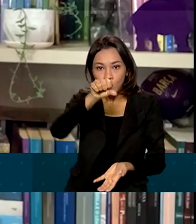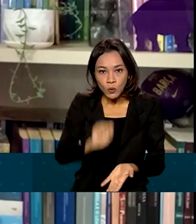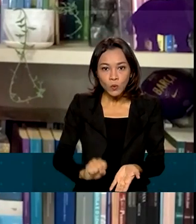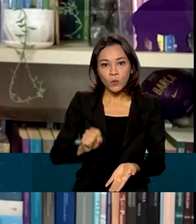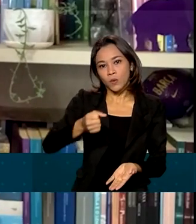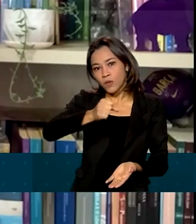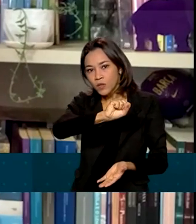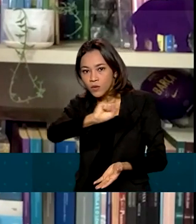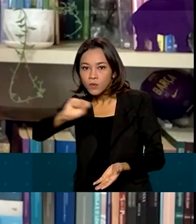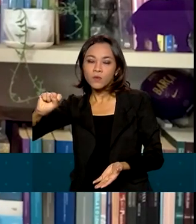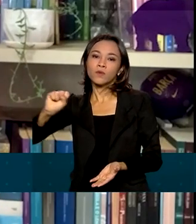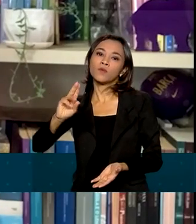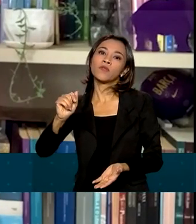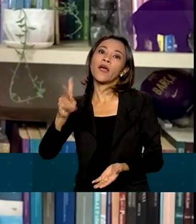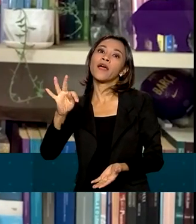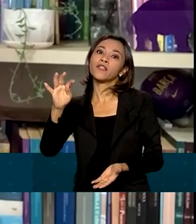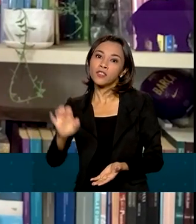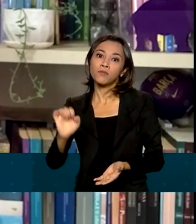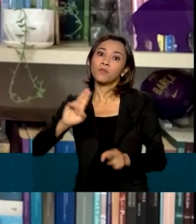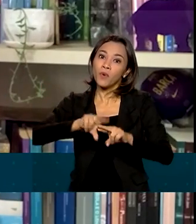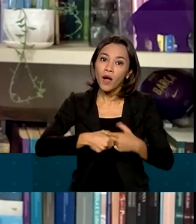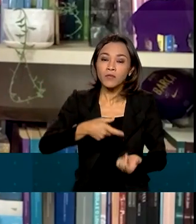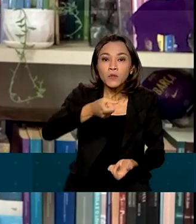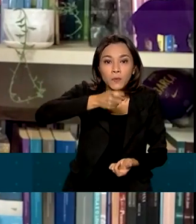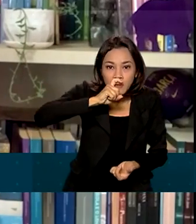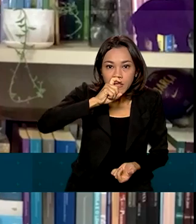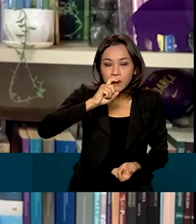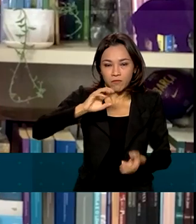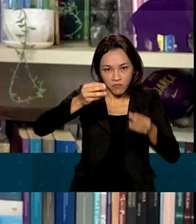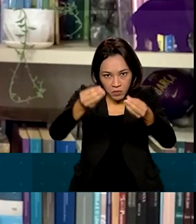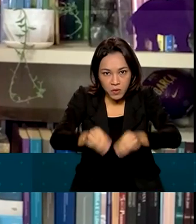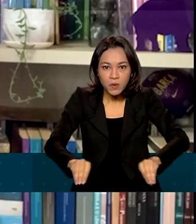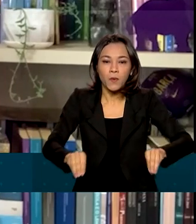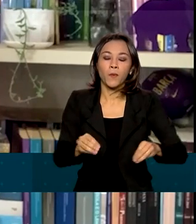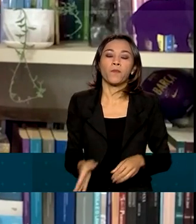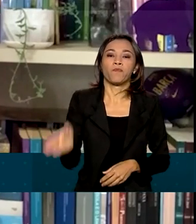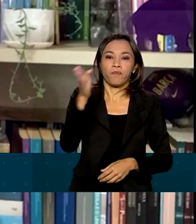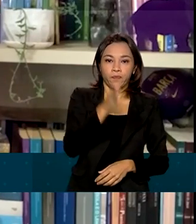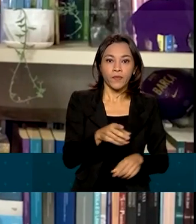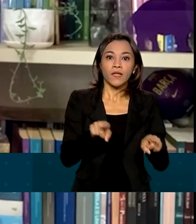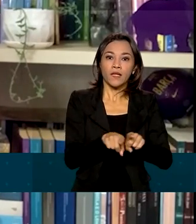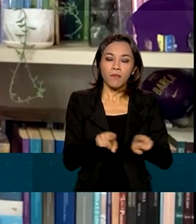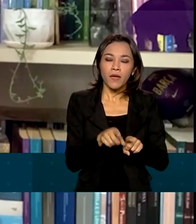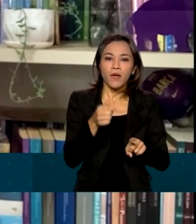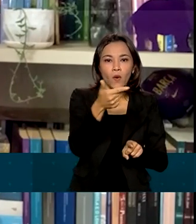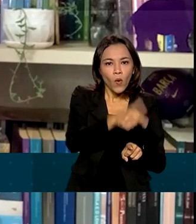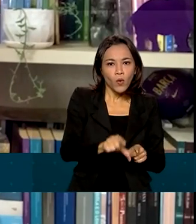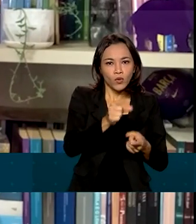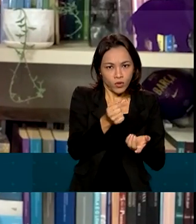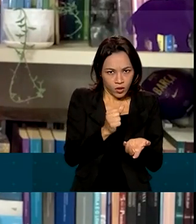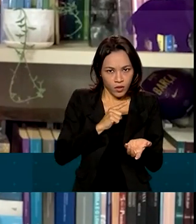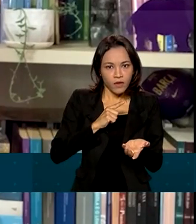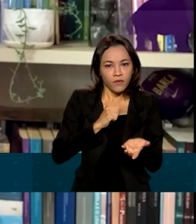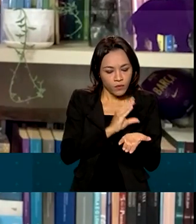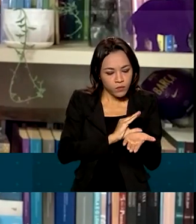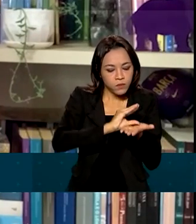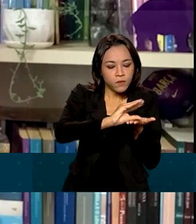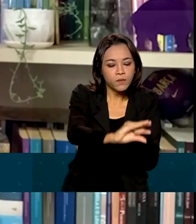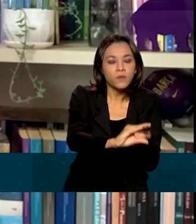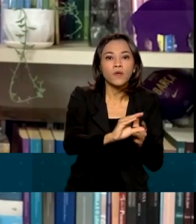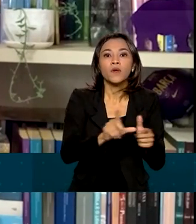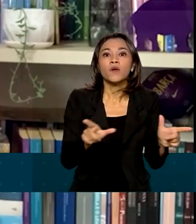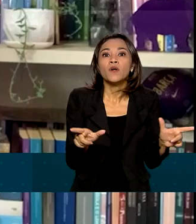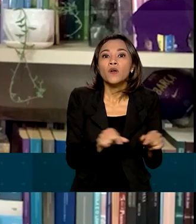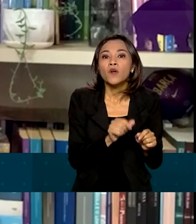Sudeste afetados pelas geadas a medida do Conselho monetário Nacional destinou recursos do